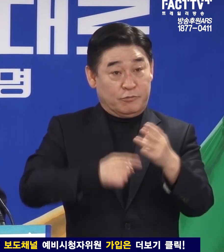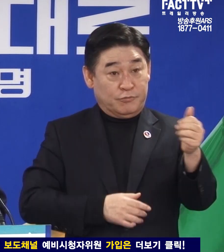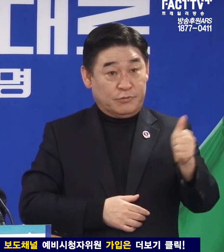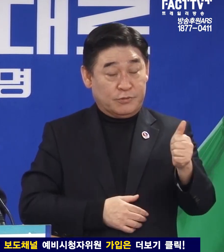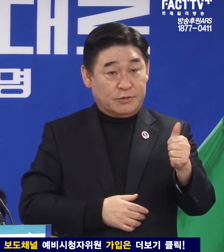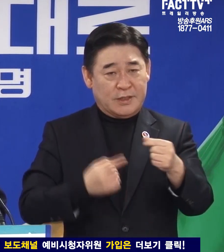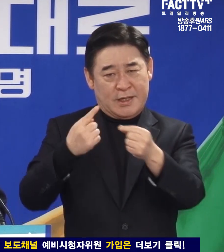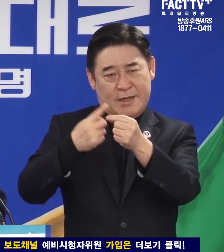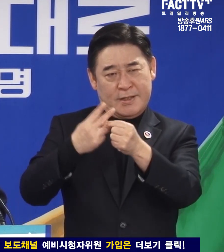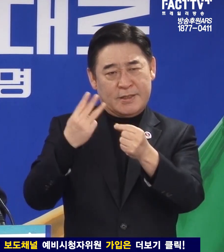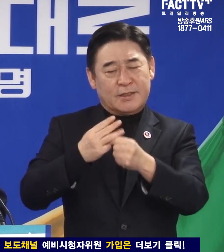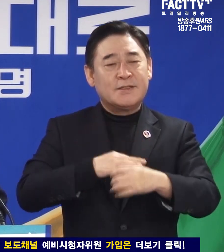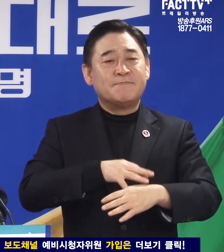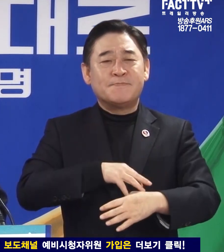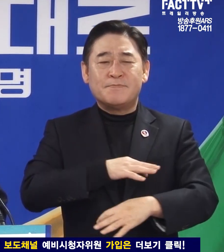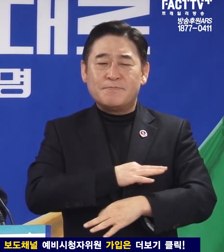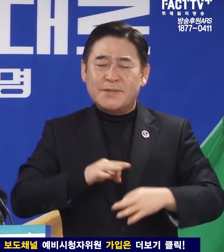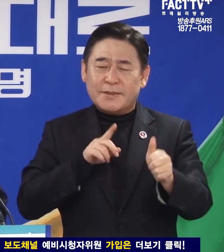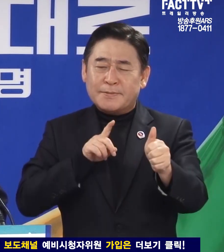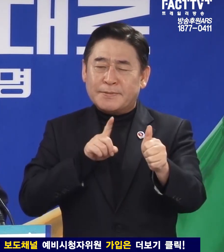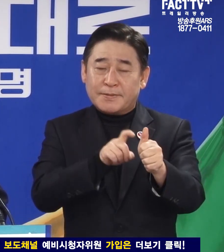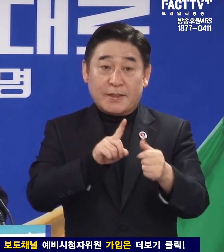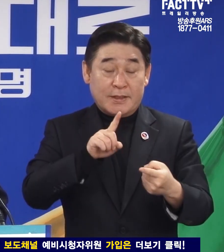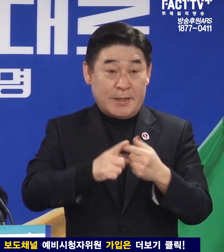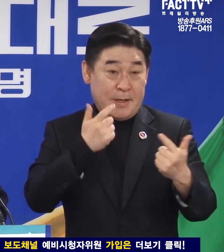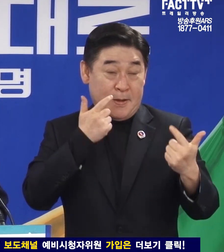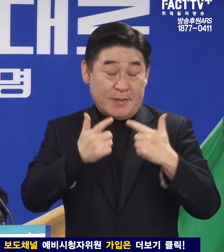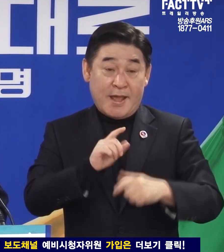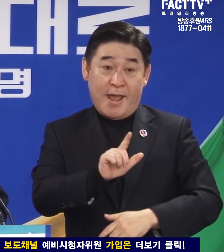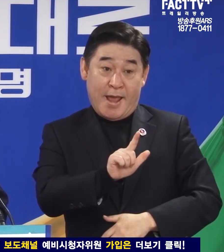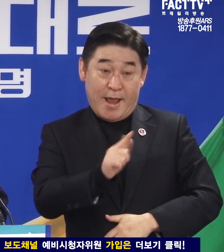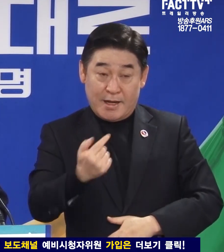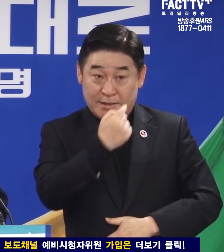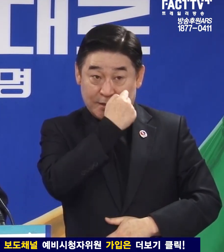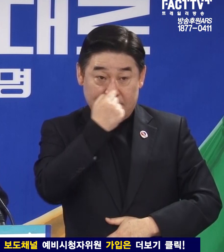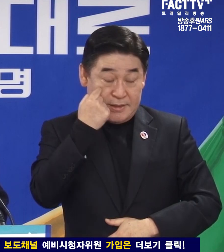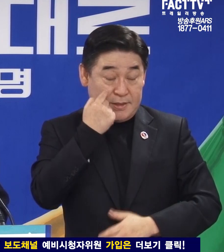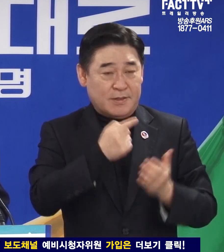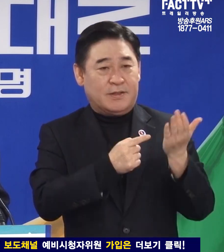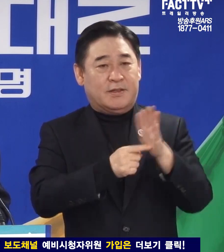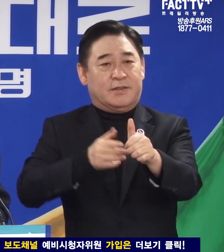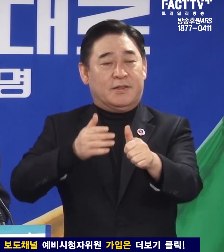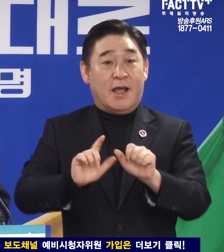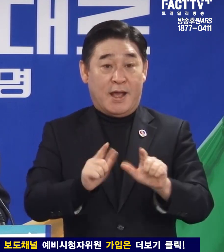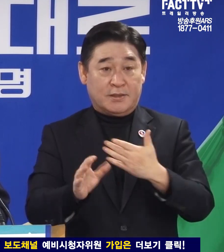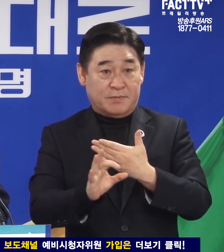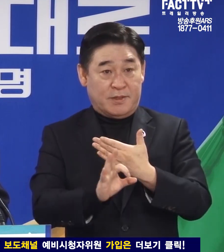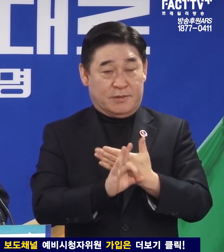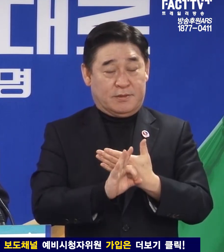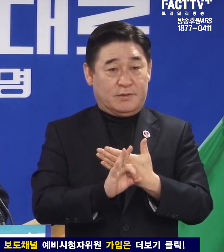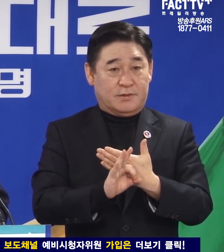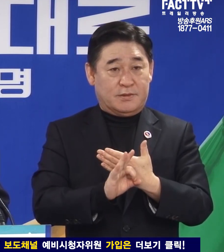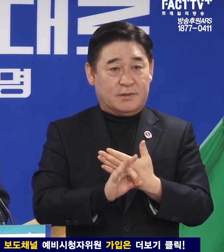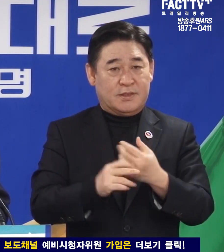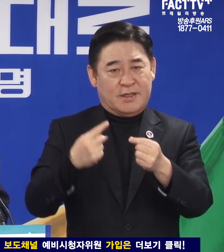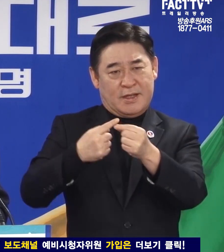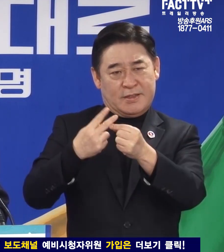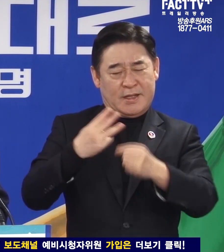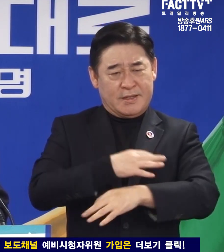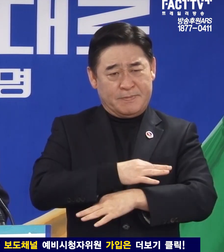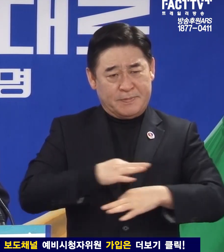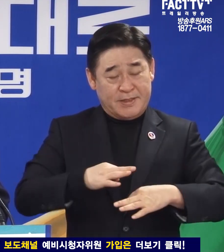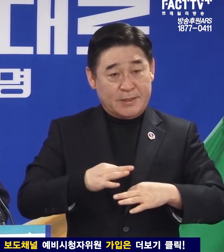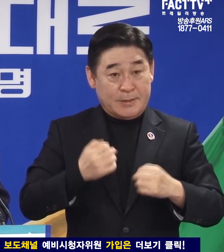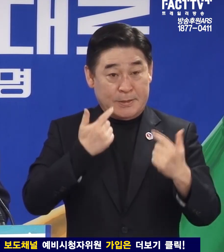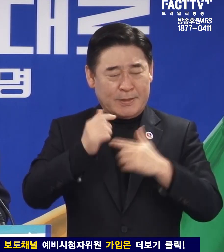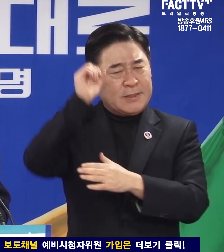윤석열 후보는 이 세 가지 비리 의혹에 대해 확실하게 아니라는 것을 입증할 근거를 내놓기 바랍니다. 그렇지 않는다면 이 세 가지 비리들을